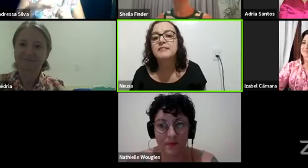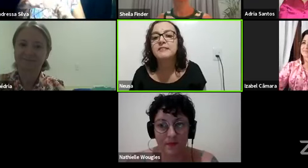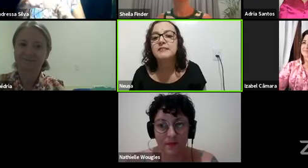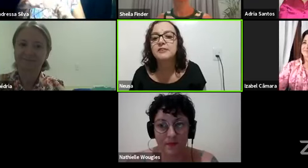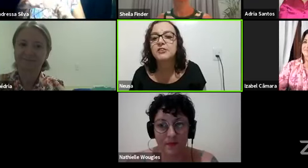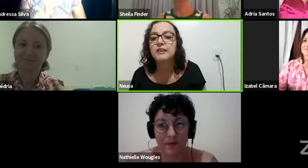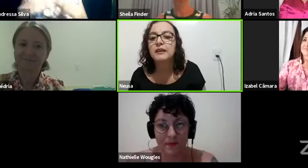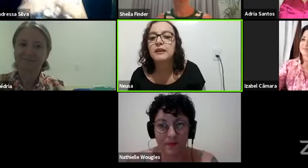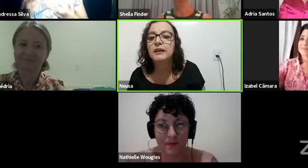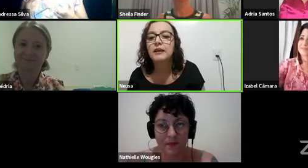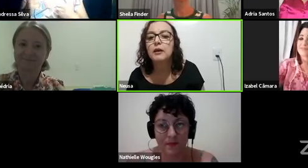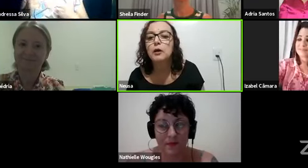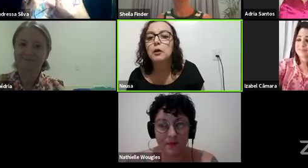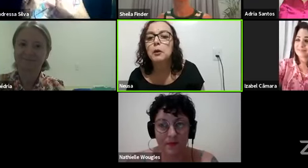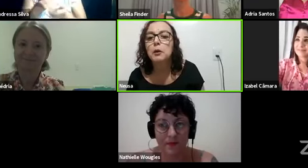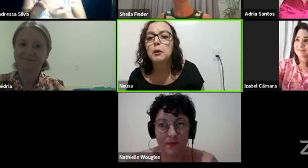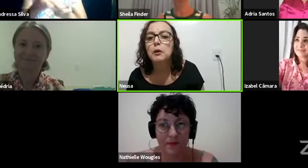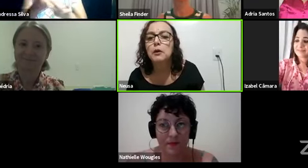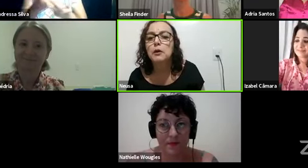Sou representante.